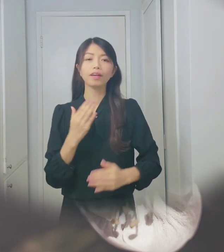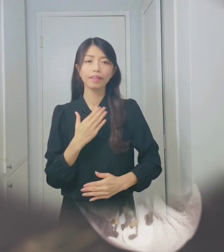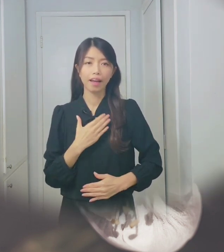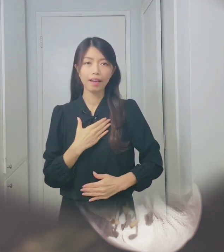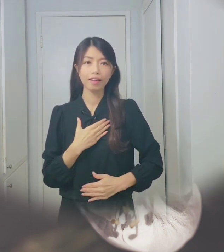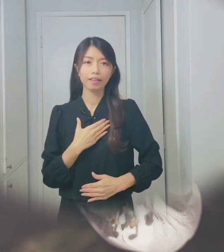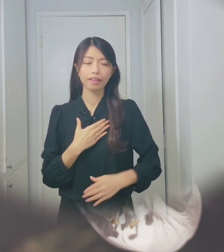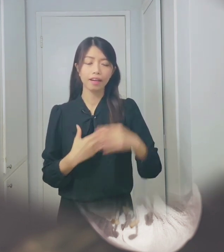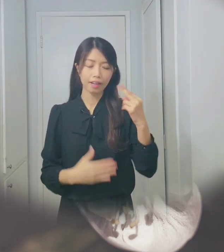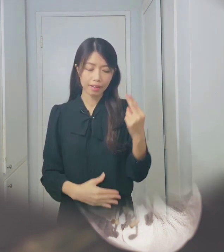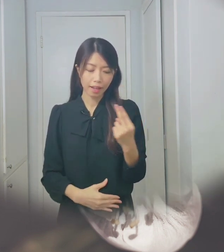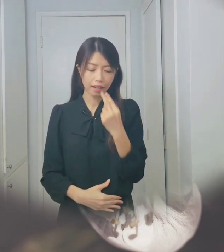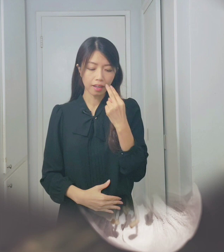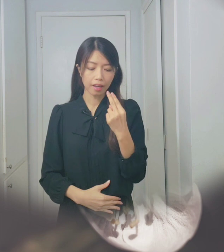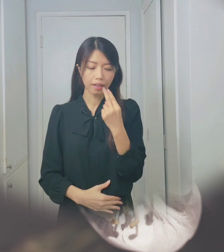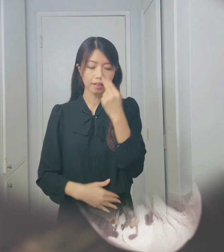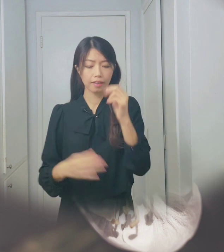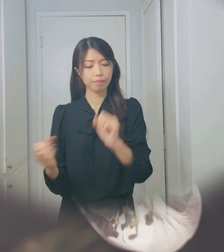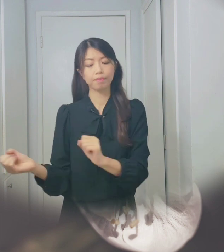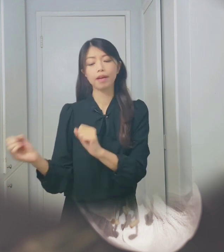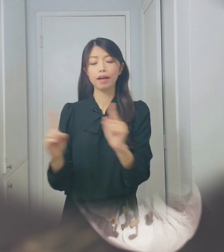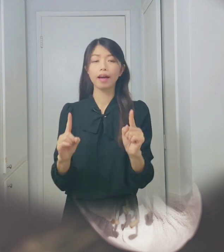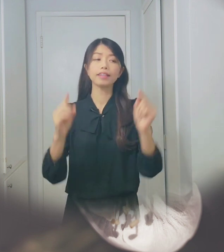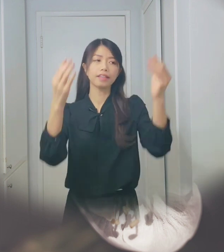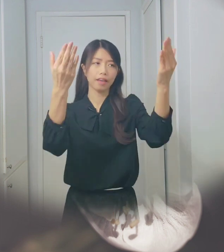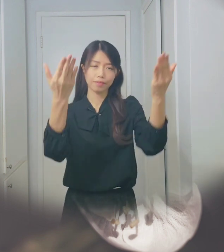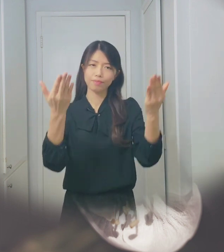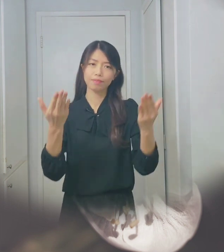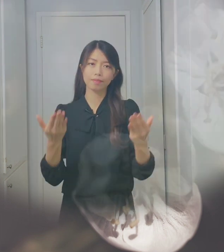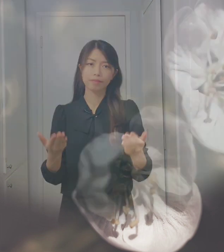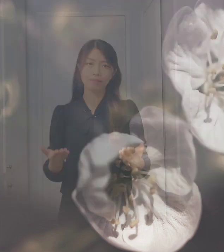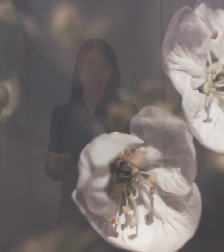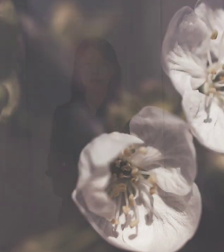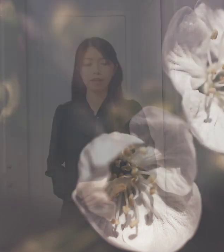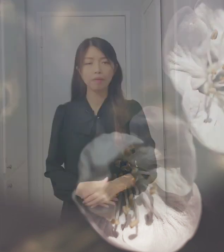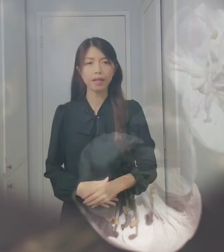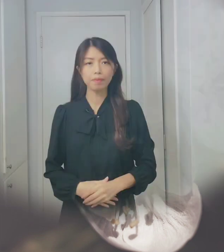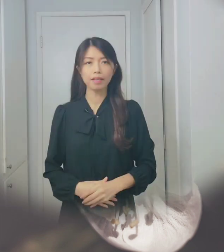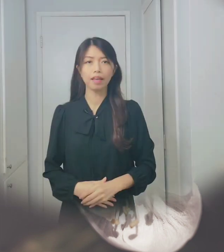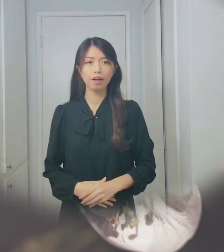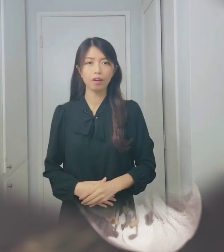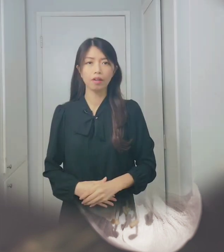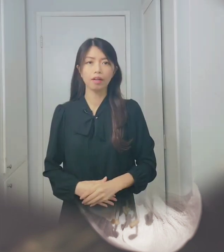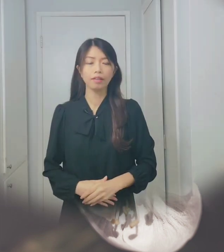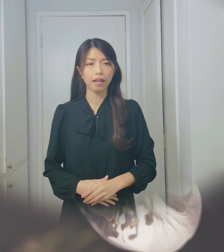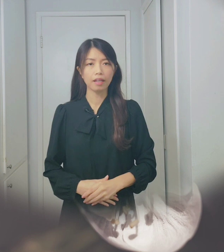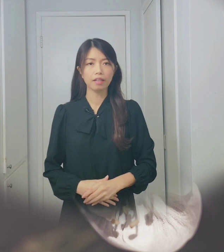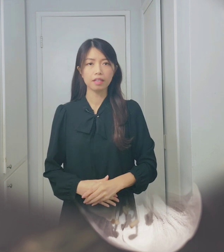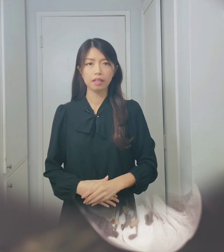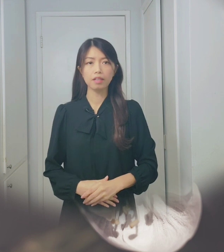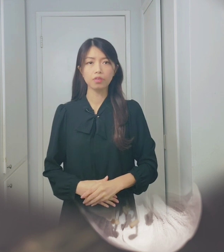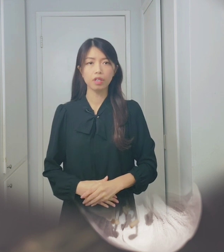오늘도 날 살게 하시네. 네, 마지막인데요.